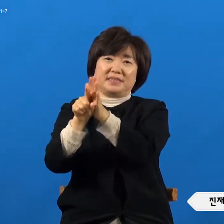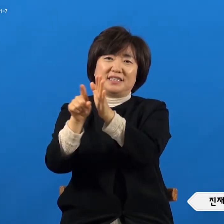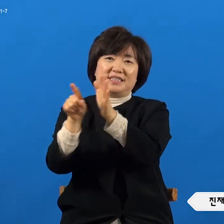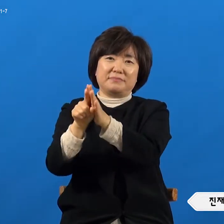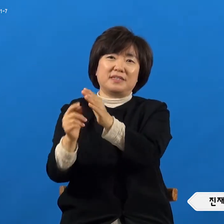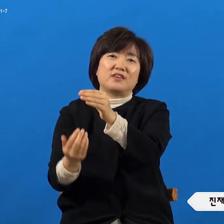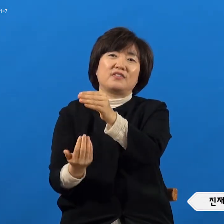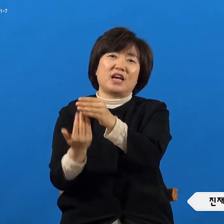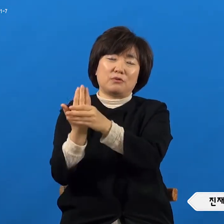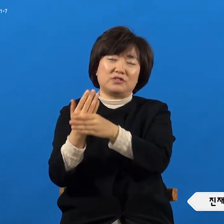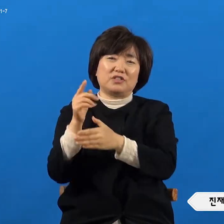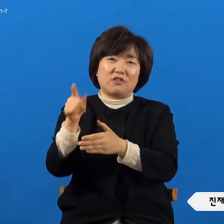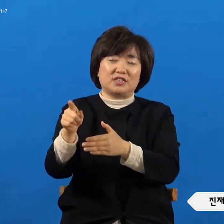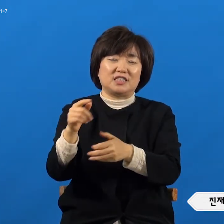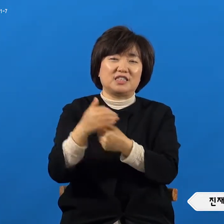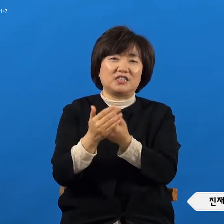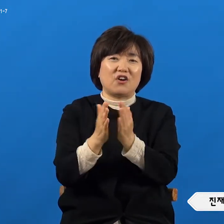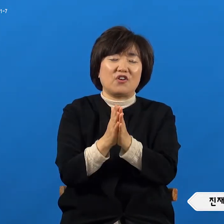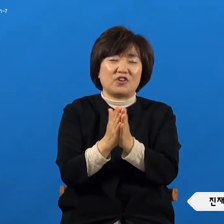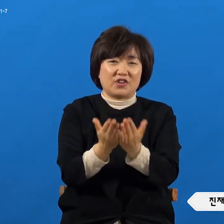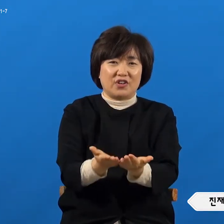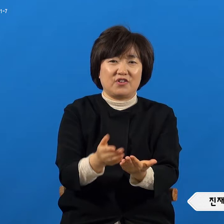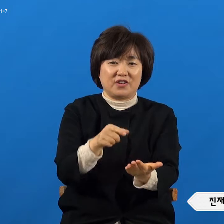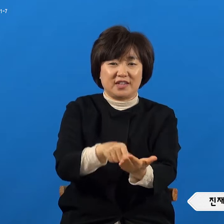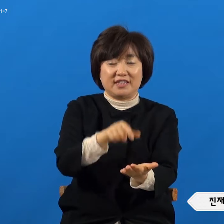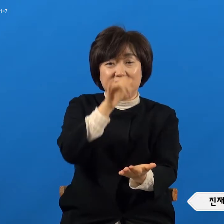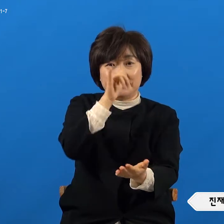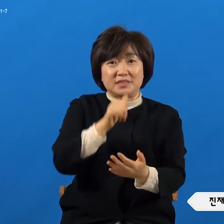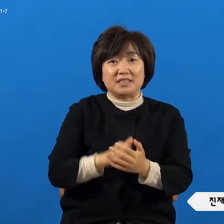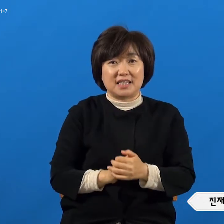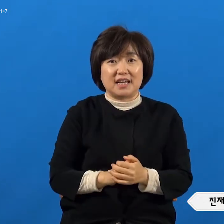나오는 것을 성경은 설명합니다.